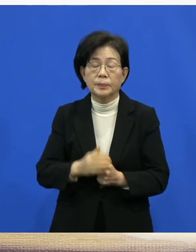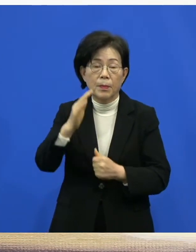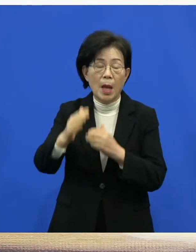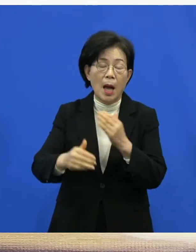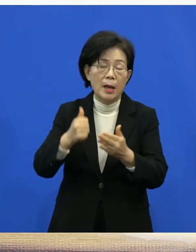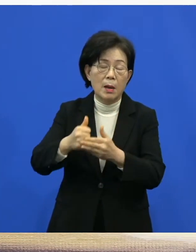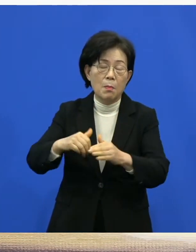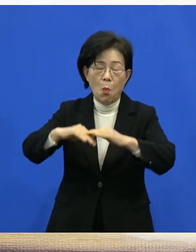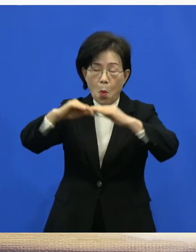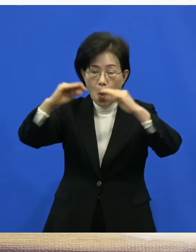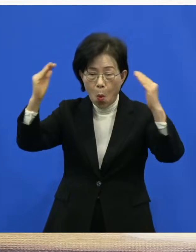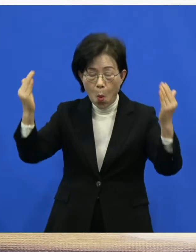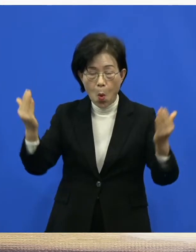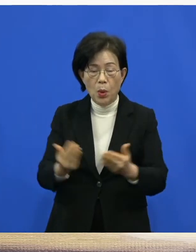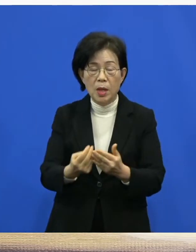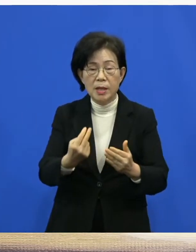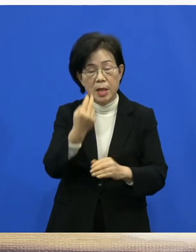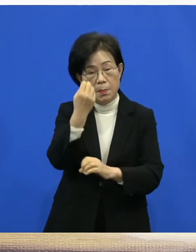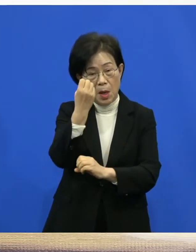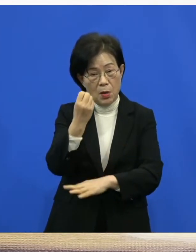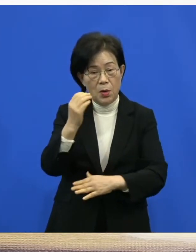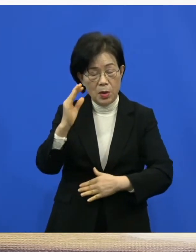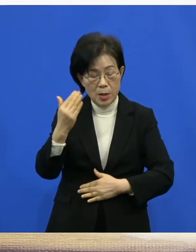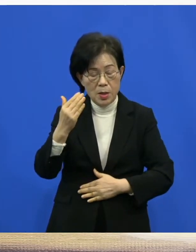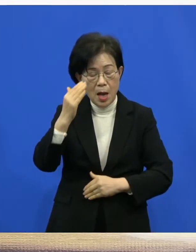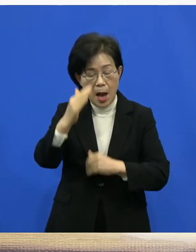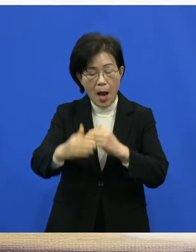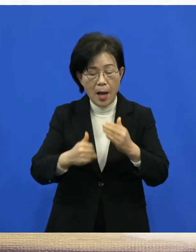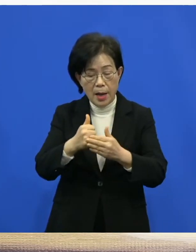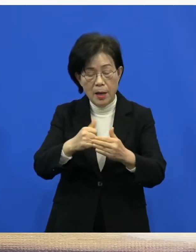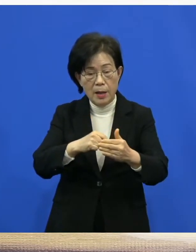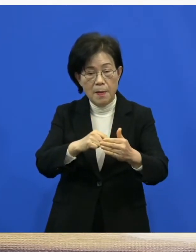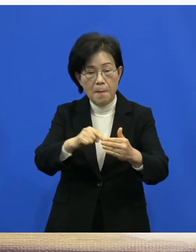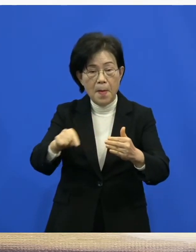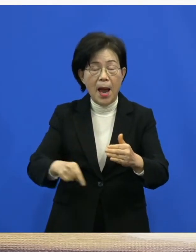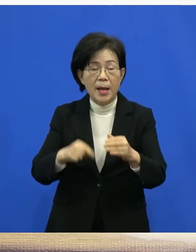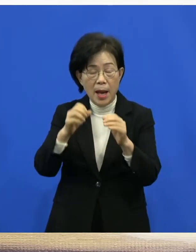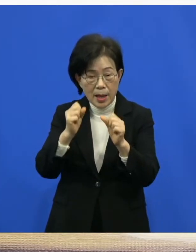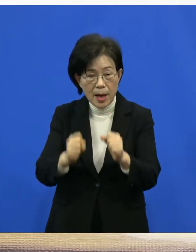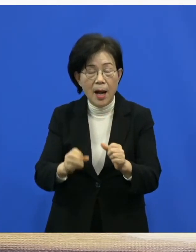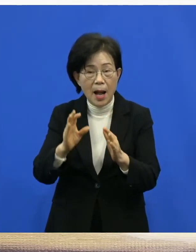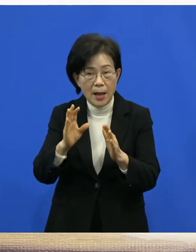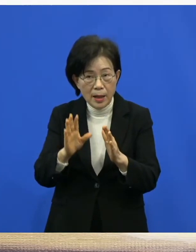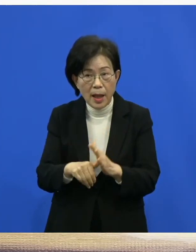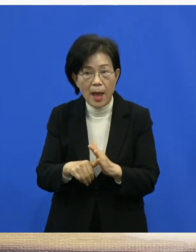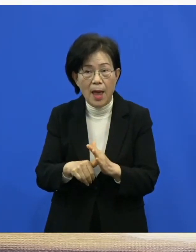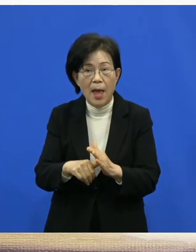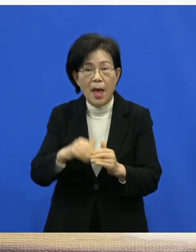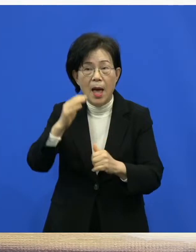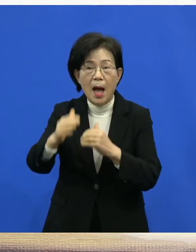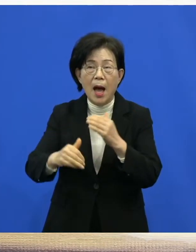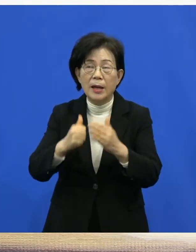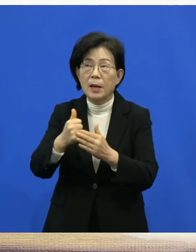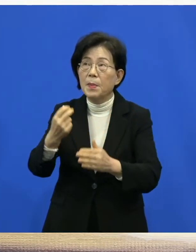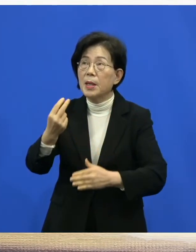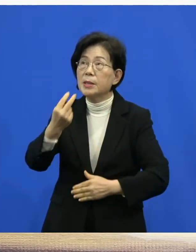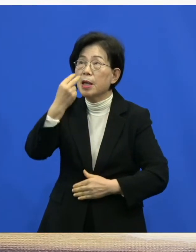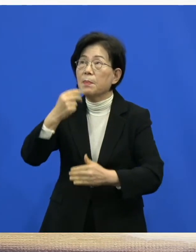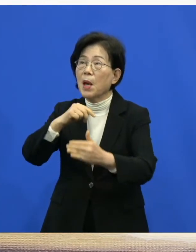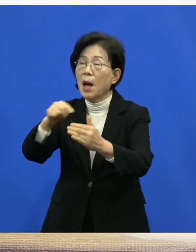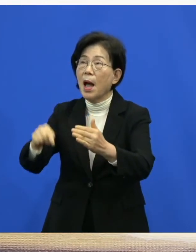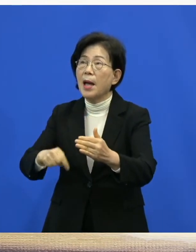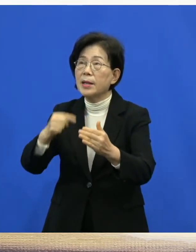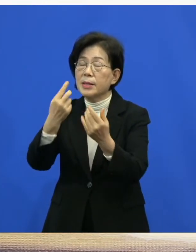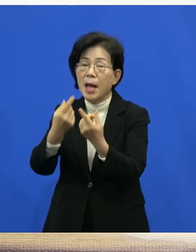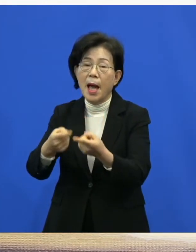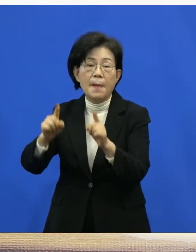하나님은 모든 생명이 거론되세요. 하나님의 안에 생명 안에 있을 때 우리가 그 하나님의 생명 안에서 우리 함께